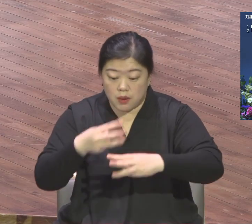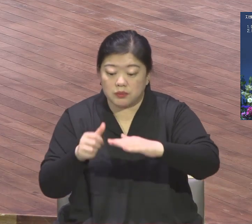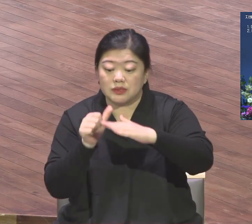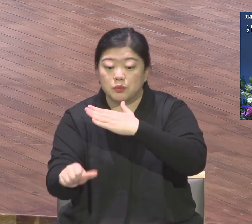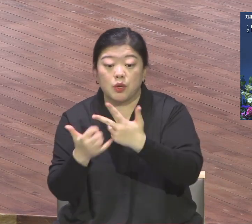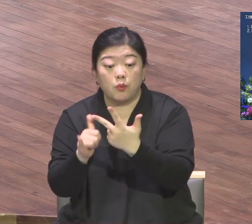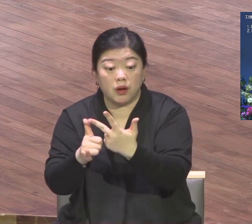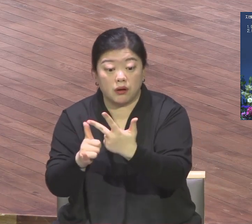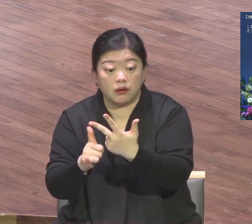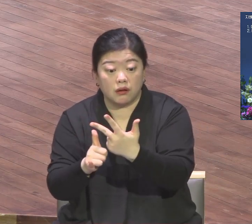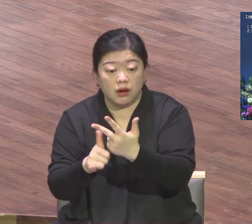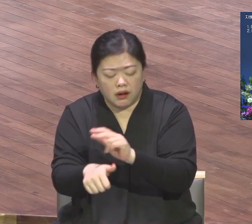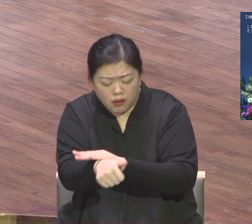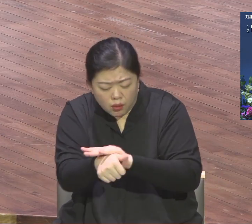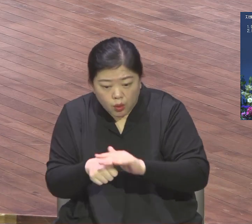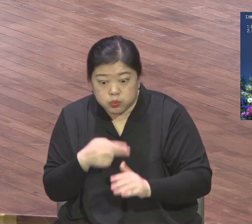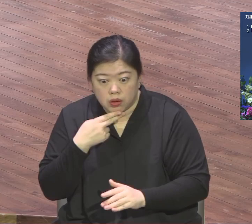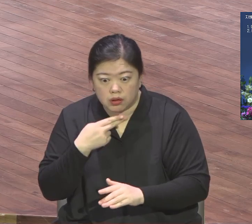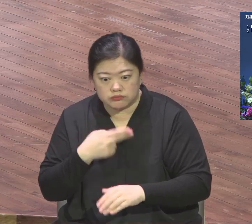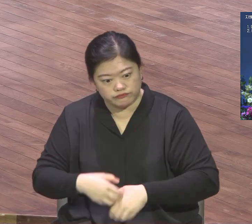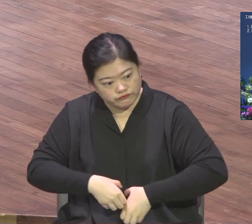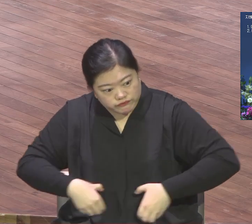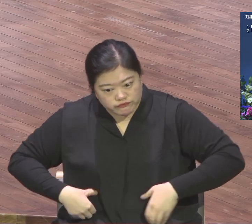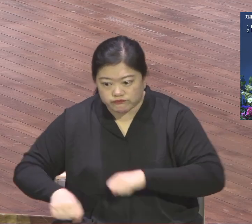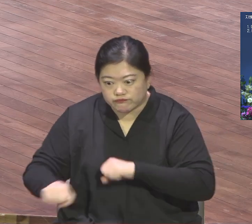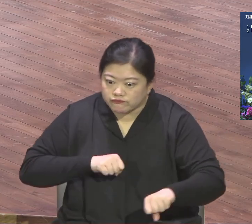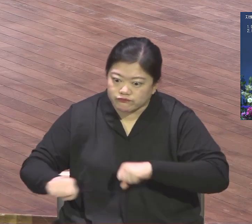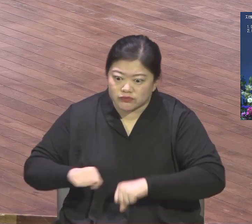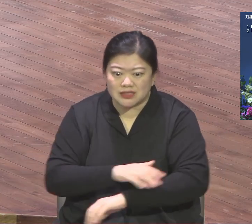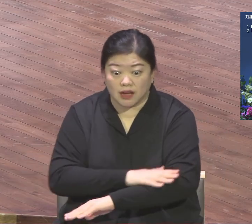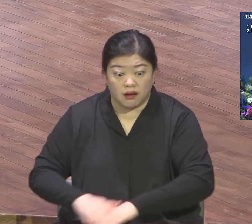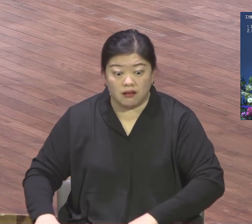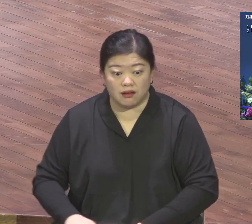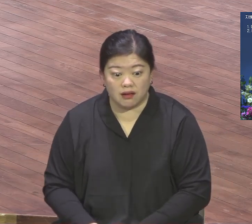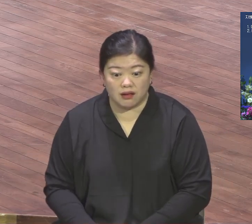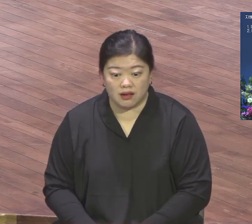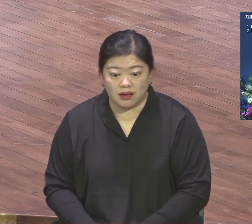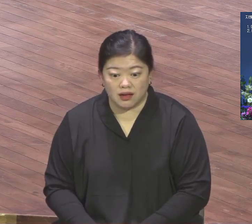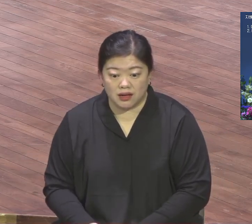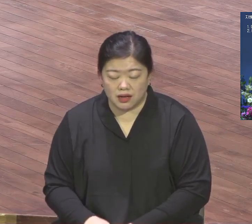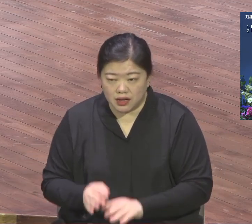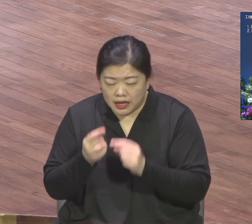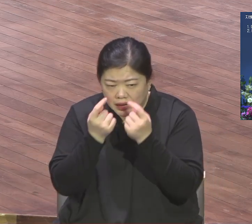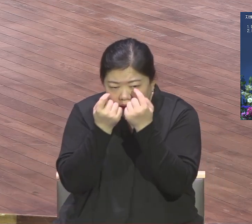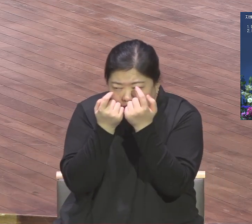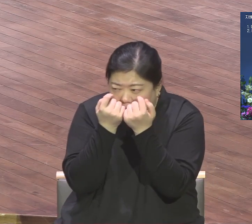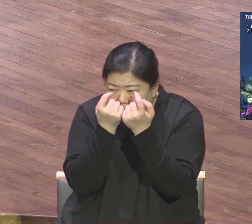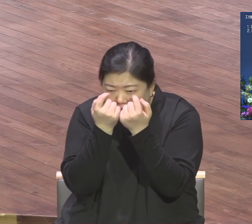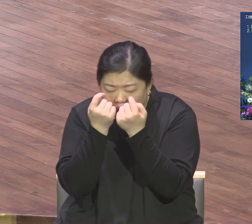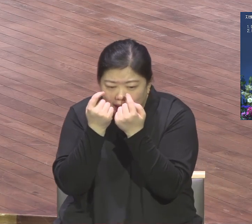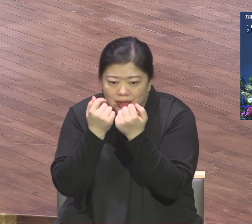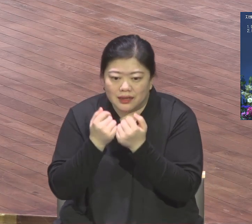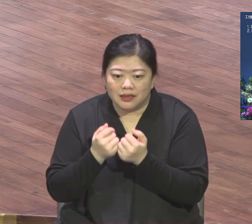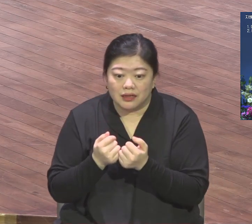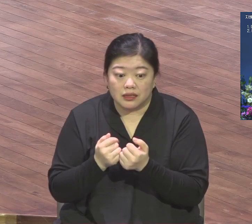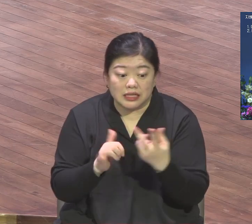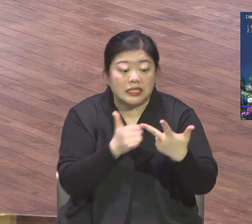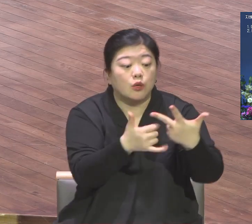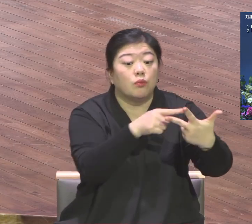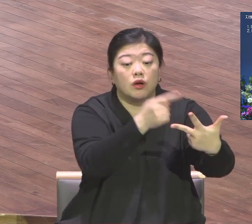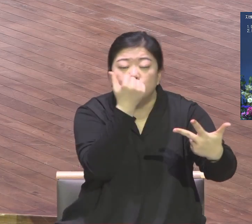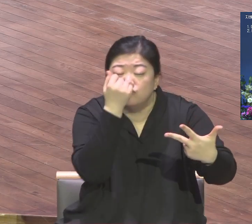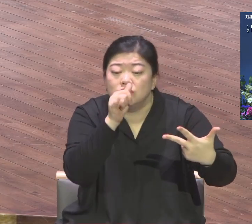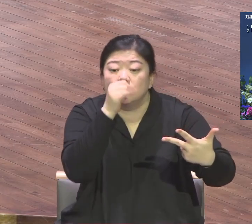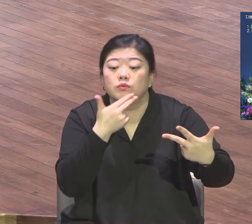태도. 뭐든지 적극적으로. 소심해가지고 눈치나 살살 보고 그냥. 에? 그런 삶을